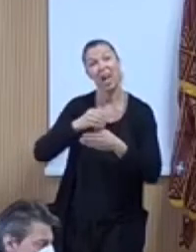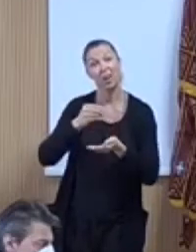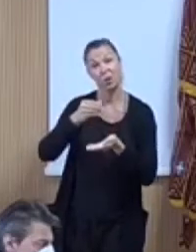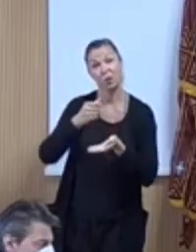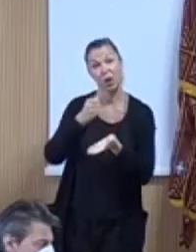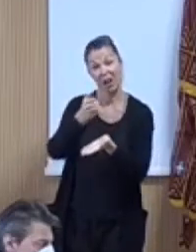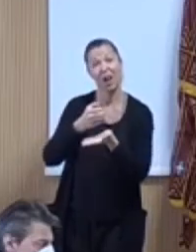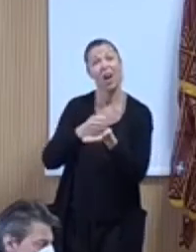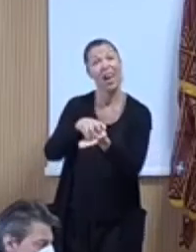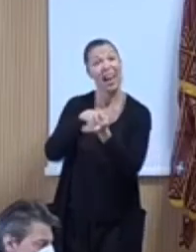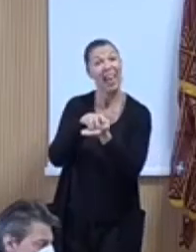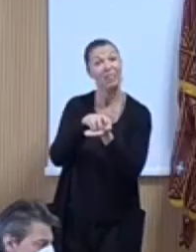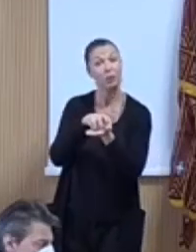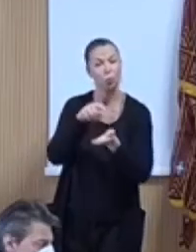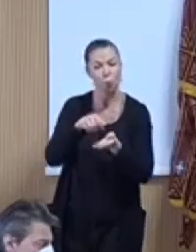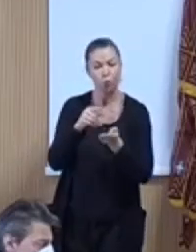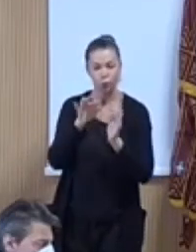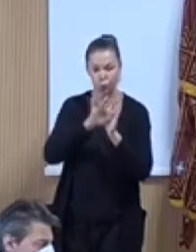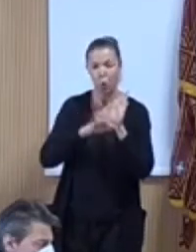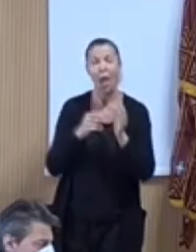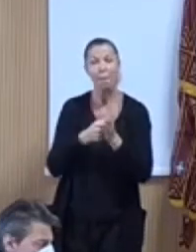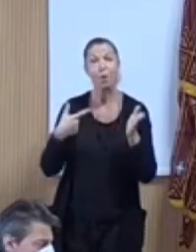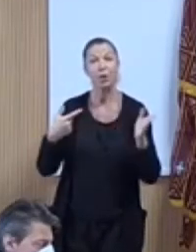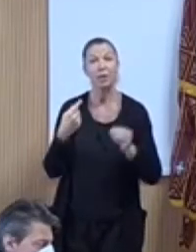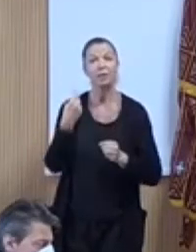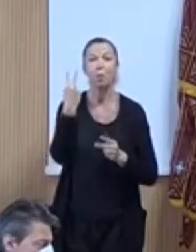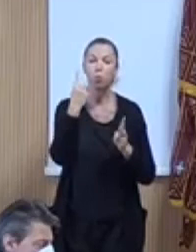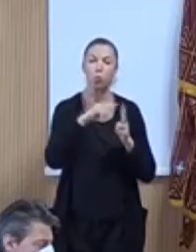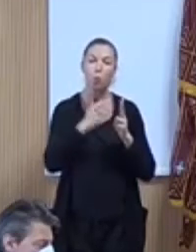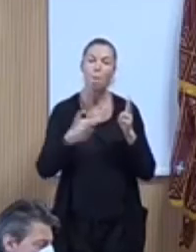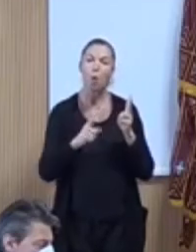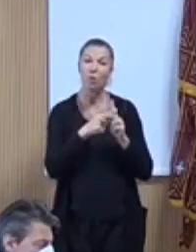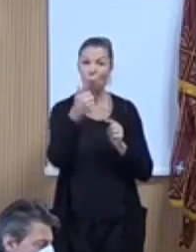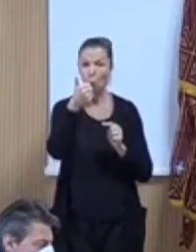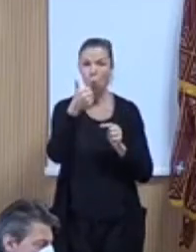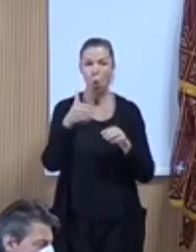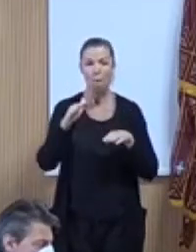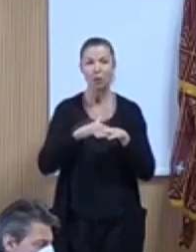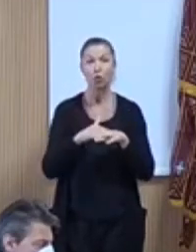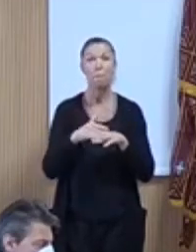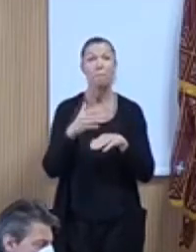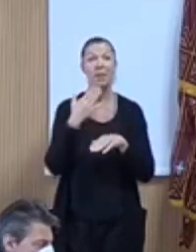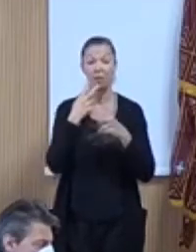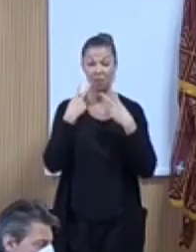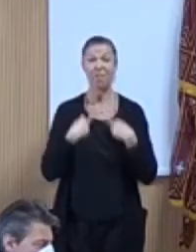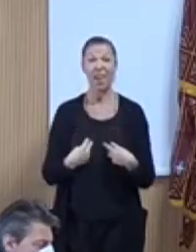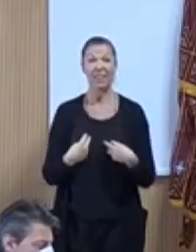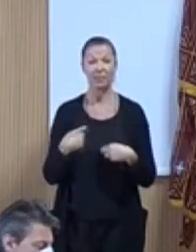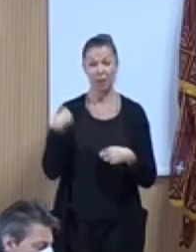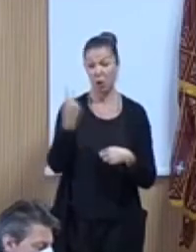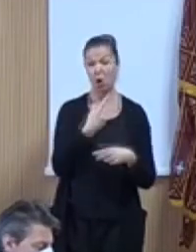fondamentale per due ordini di motivi il primo per la sopravvivenza vera e propria delle nostre delle nostre aziende e il secondo perché è stato